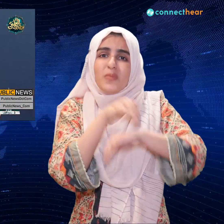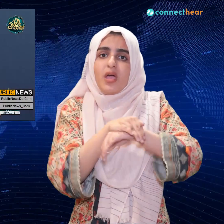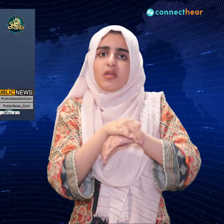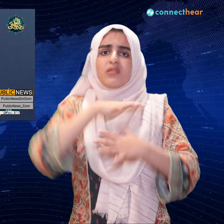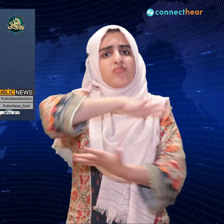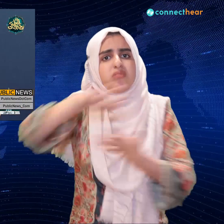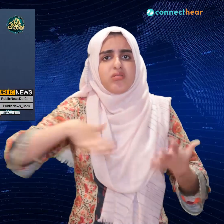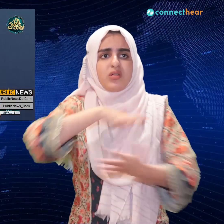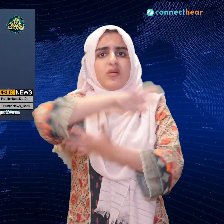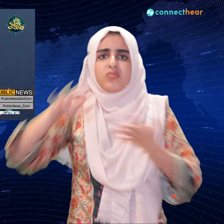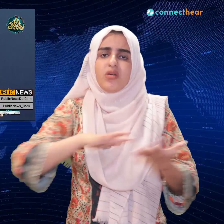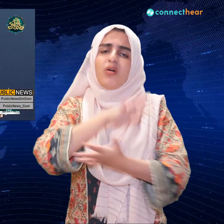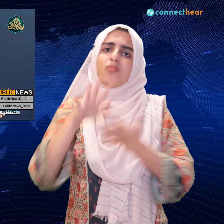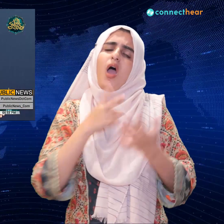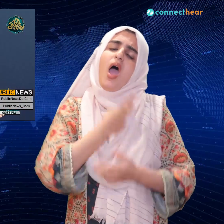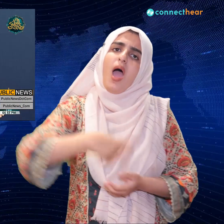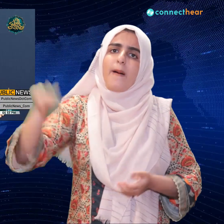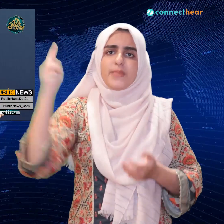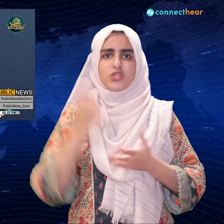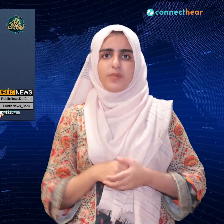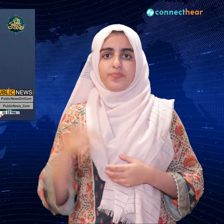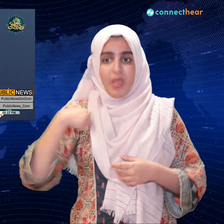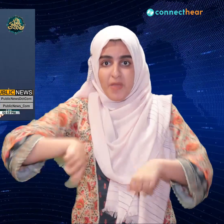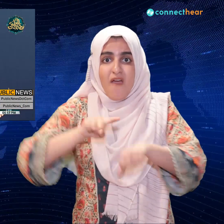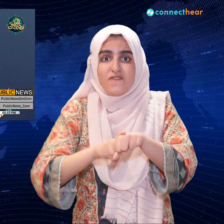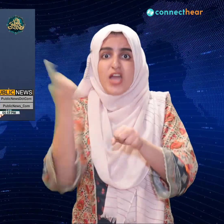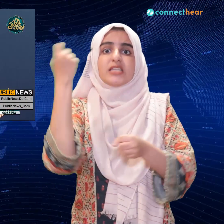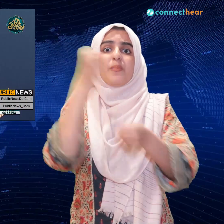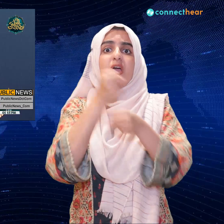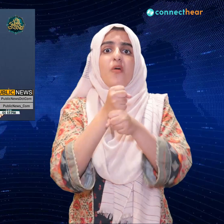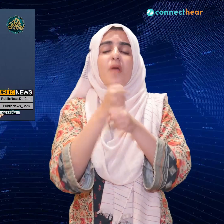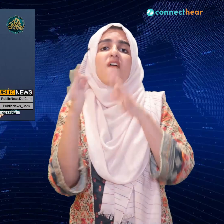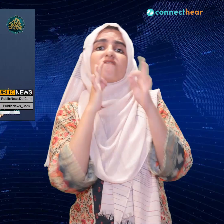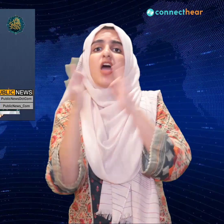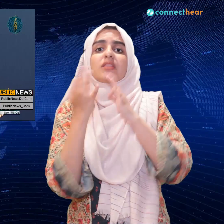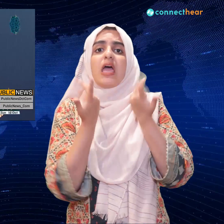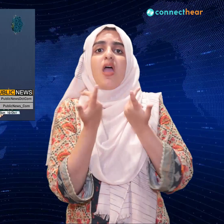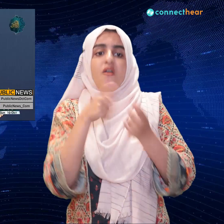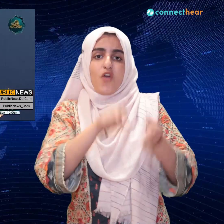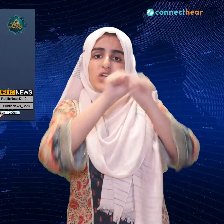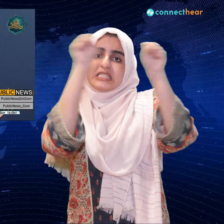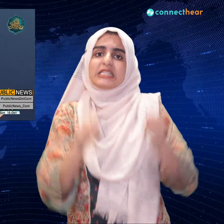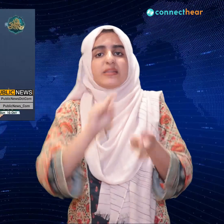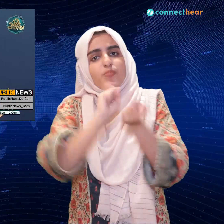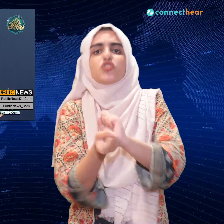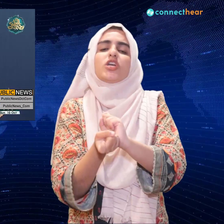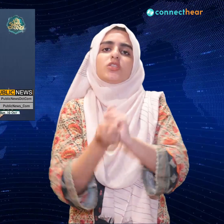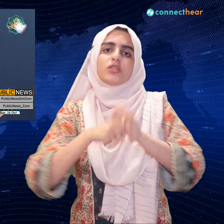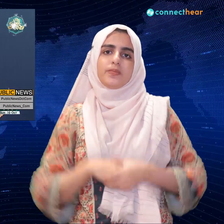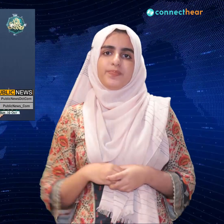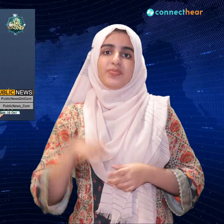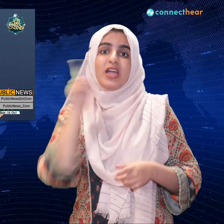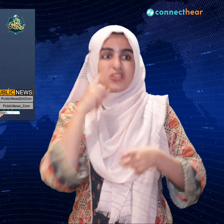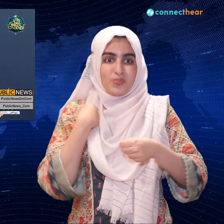گئی. یہ پہلی دفعہ ہے کہ گورنمنٹ نے فیصلہ کیا کہ ہم وہ سسٹم چینج کرتے ہیں. حکومت میں ہوتے ہیں، کیونکہ جب حکومت